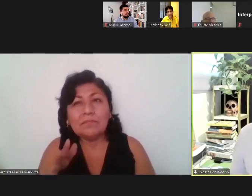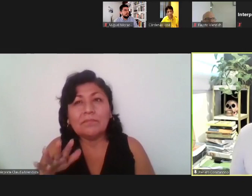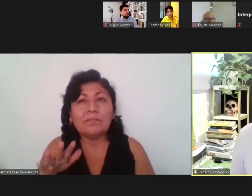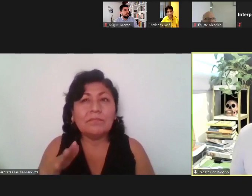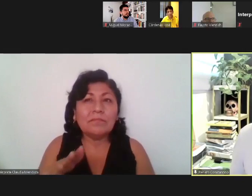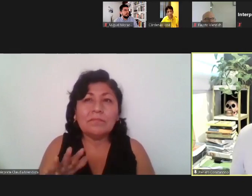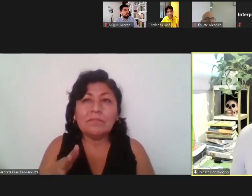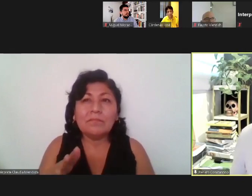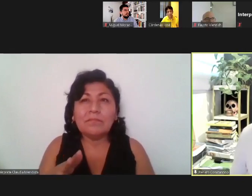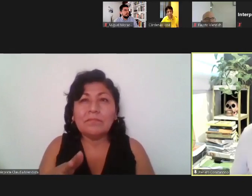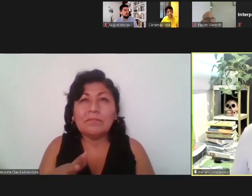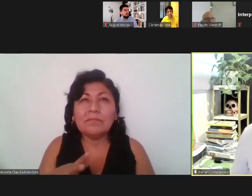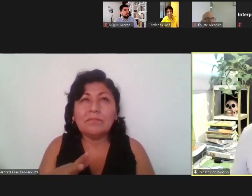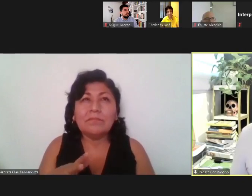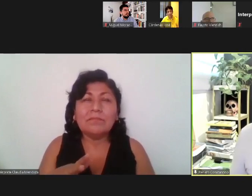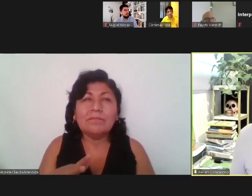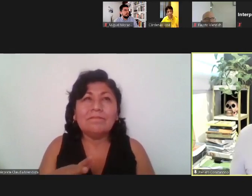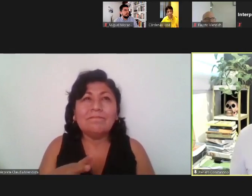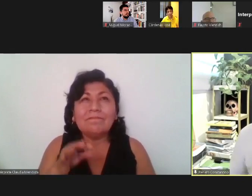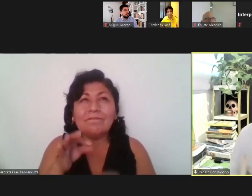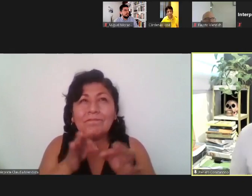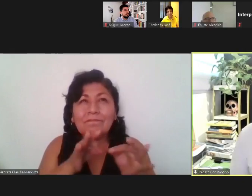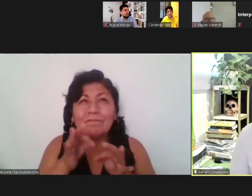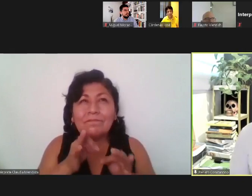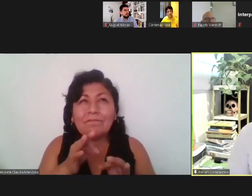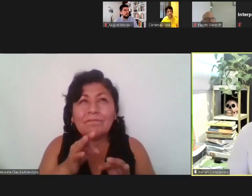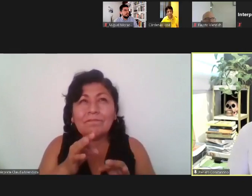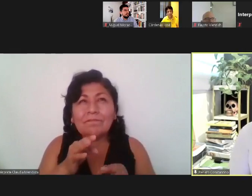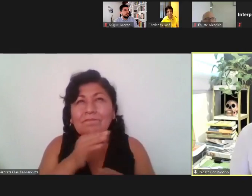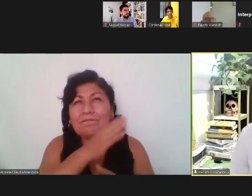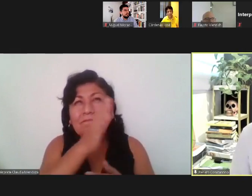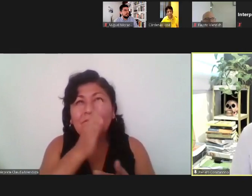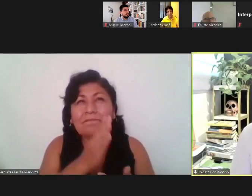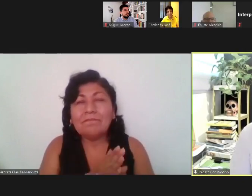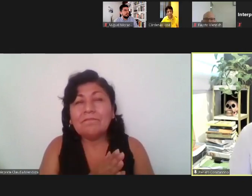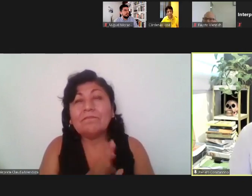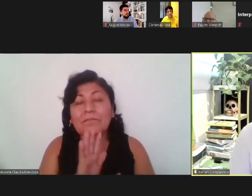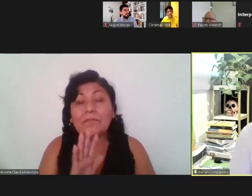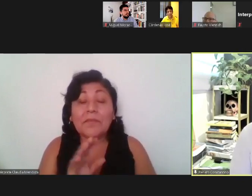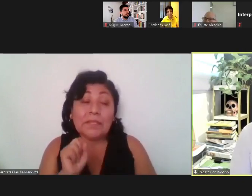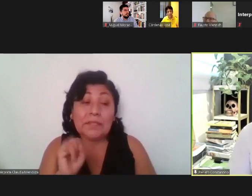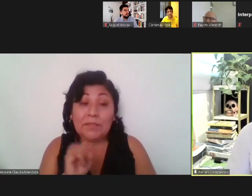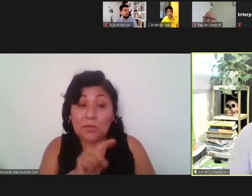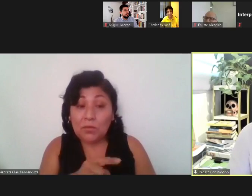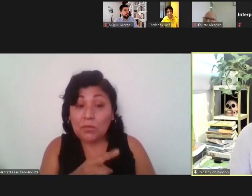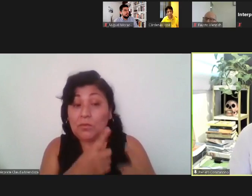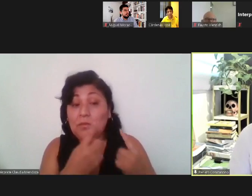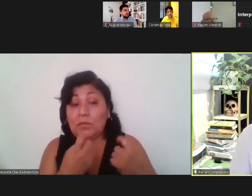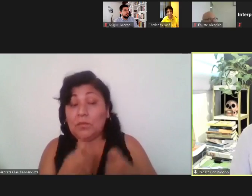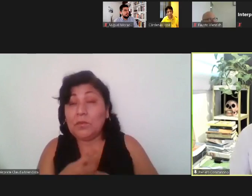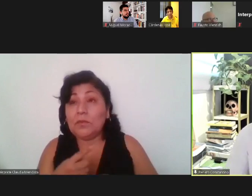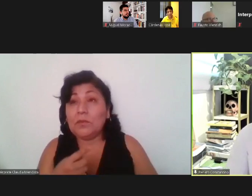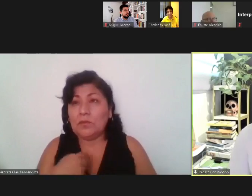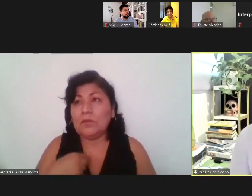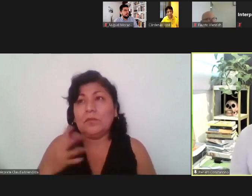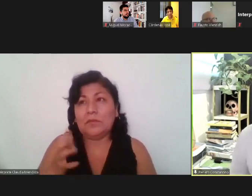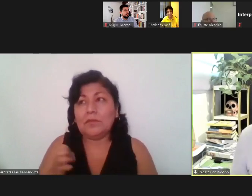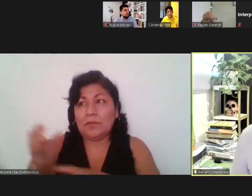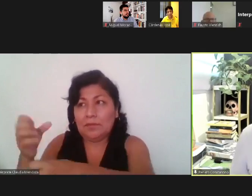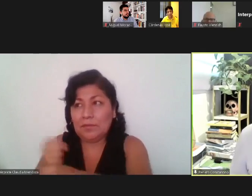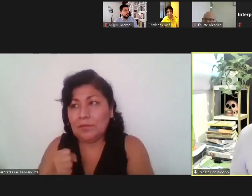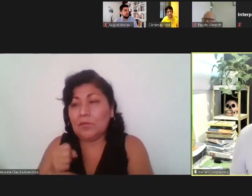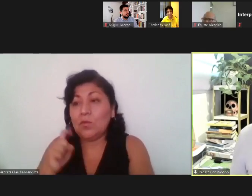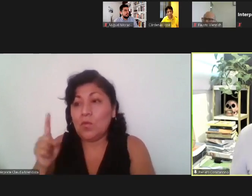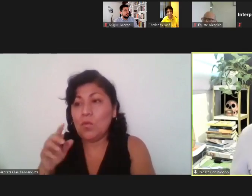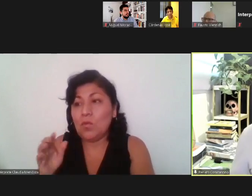el gran problema, ¿no? Entonces, si tú me dices, bueno, tú quieres acceder a una obra y por ejemplo, yo soy el